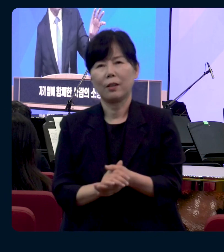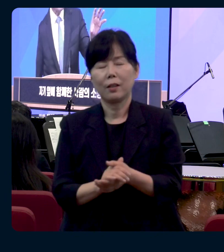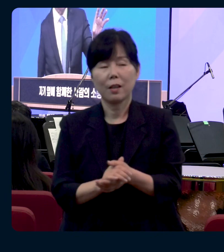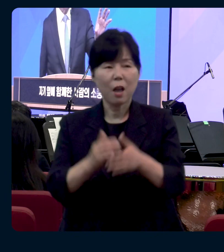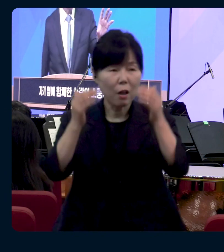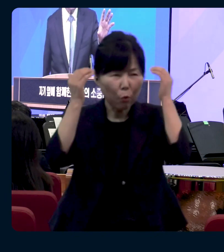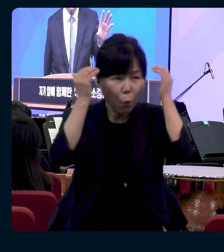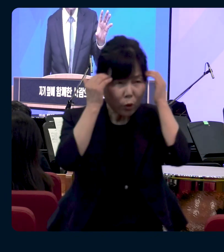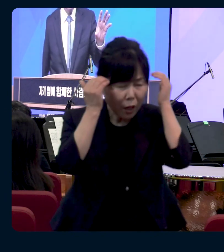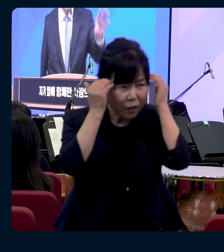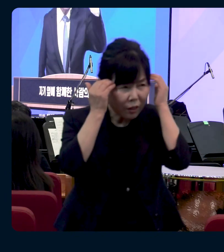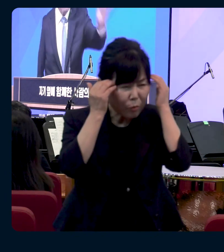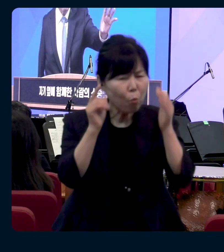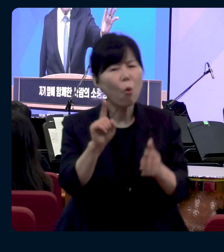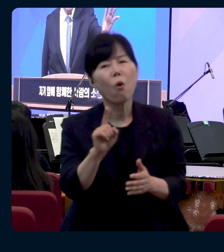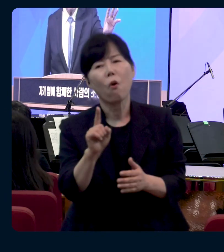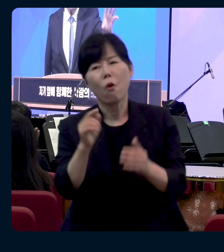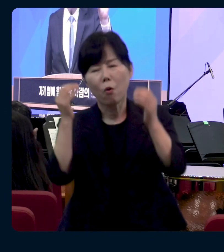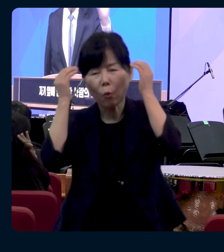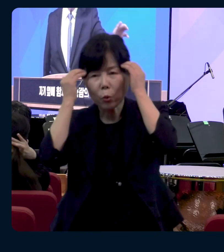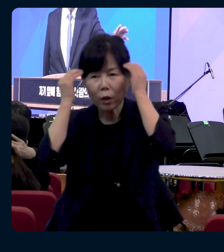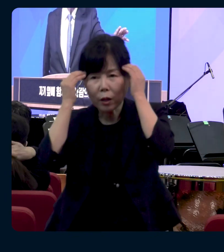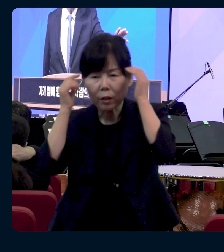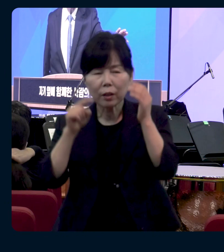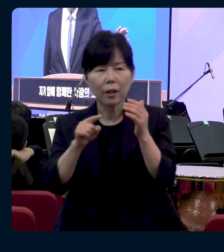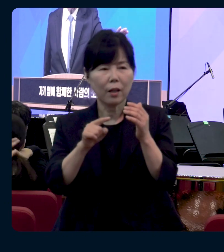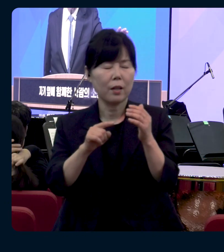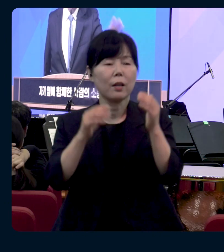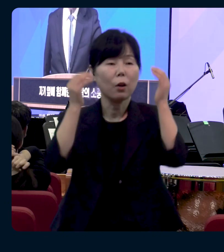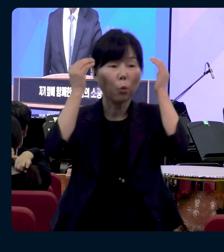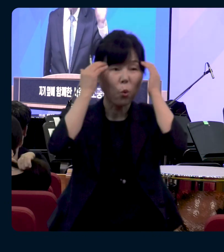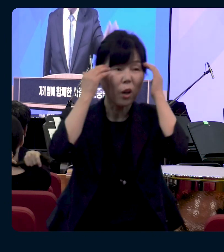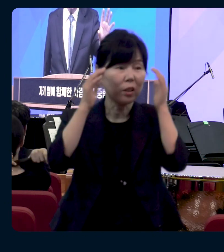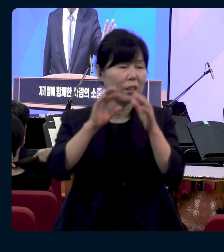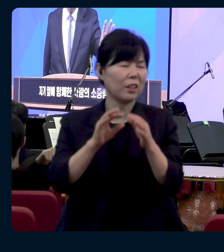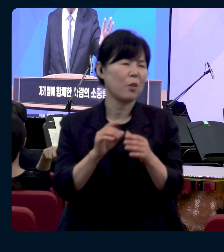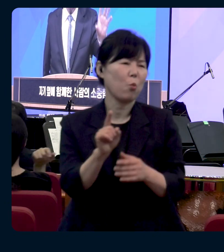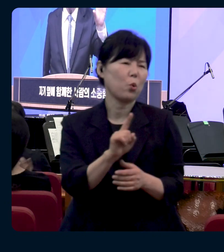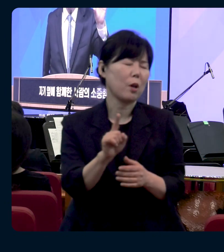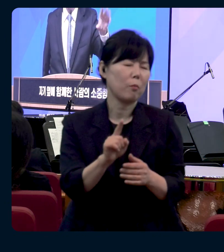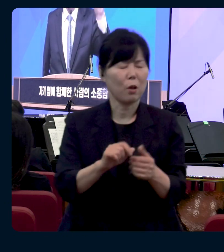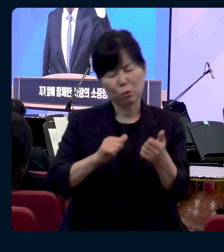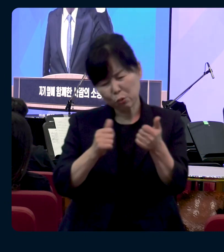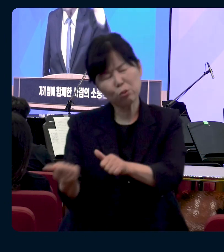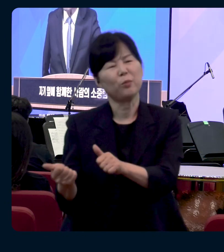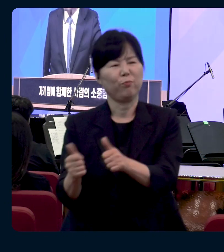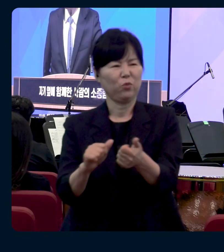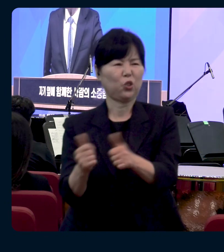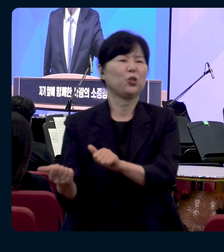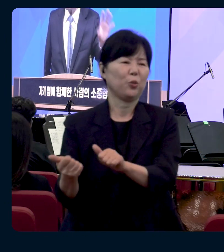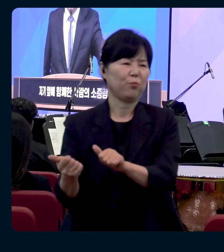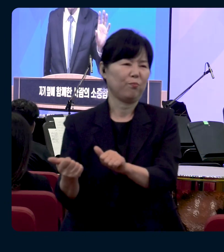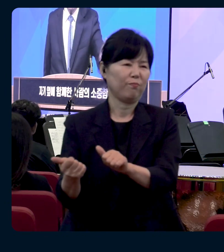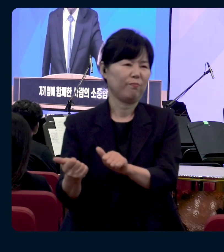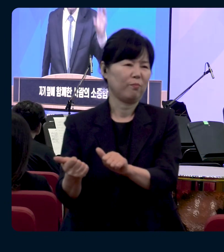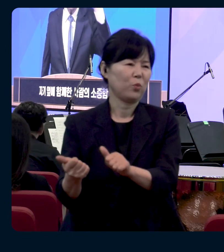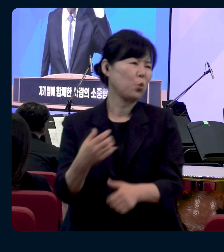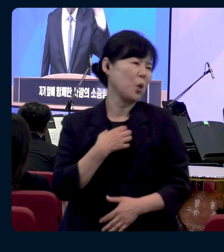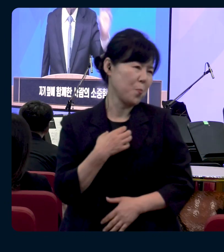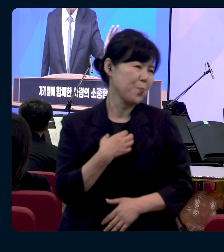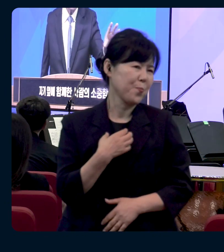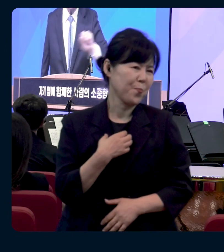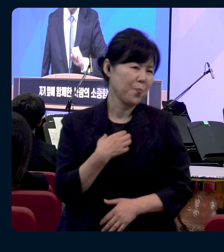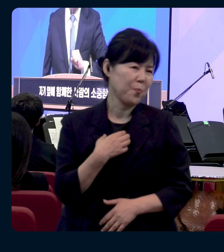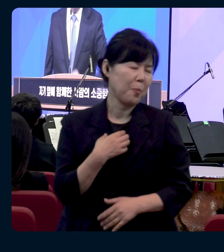고난이라는 것이 다른 게 아니라 그 소중한 사람을 잃어버리는, 혹은 잃어버릴 수 있는 어떤 위험, 거기에서 오는